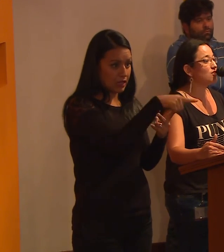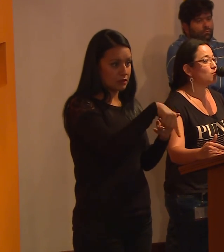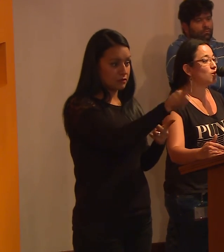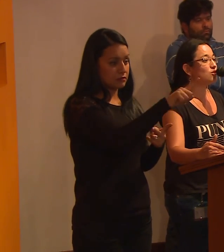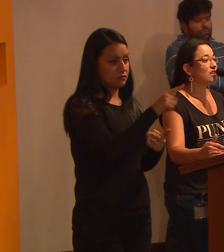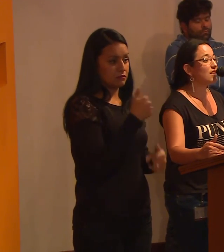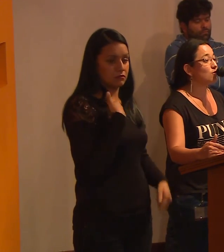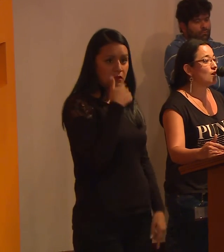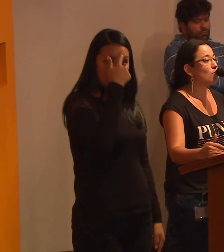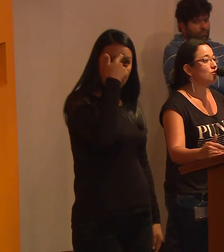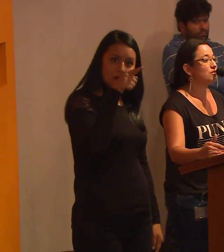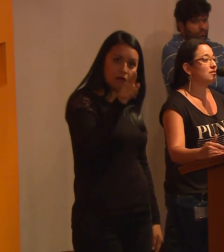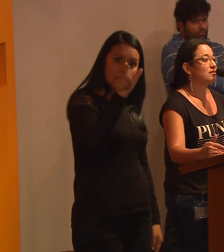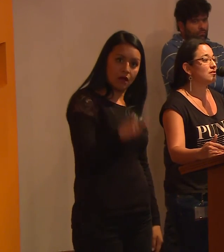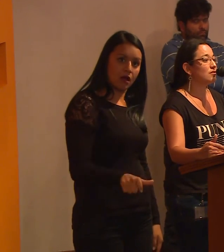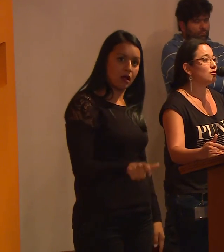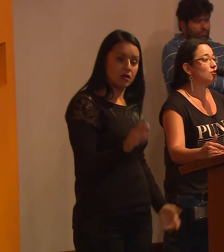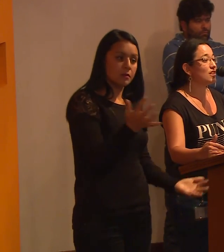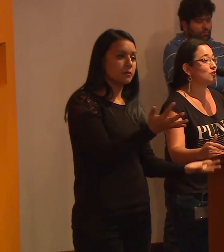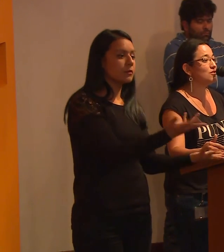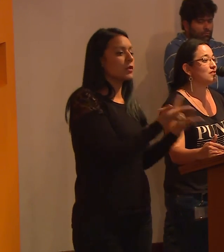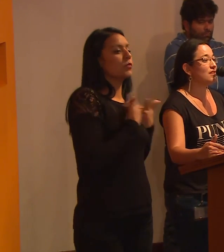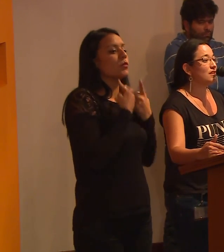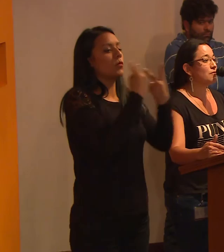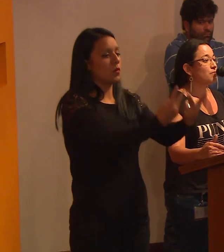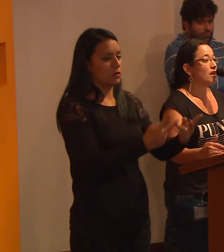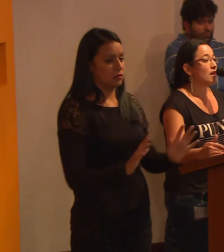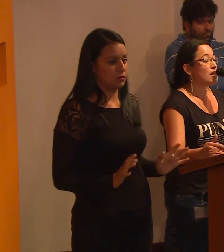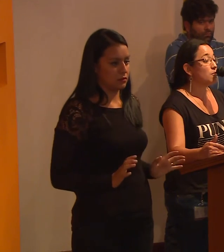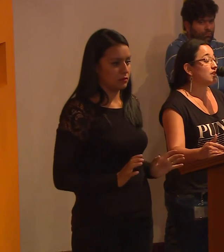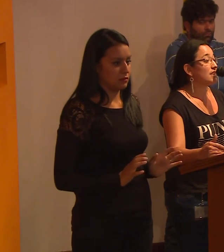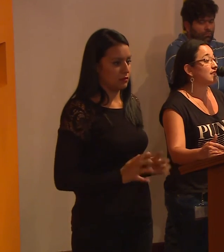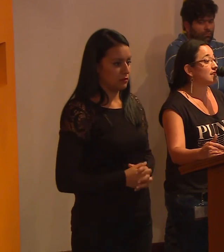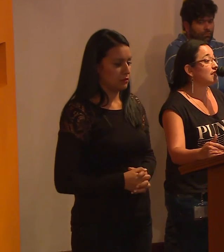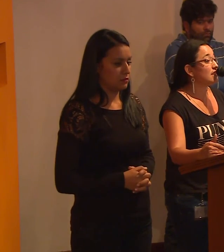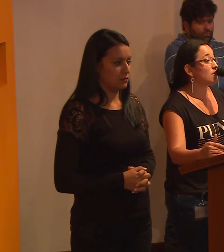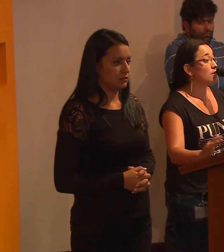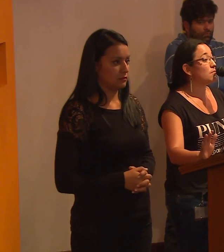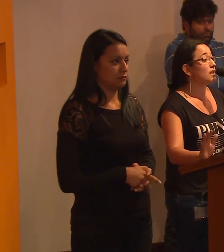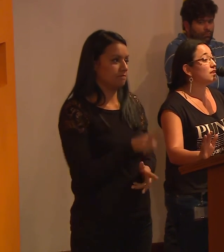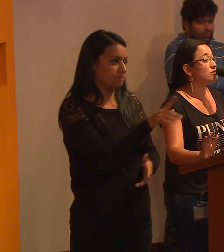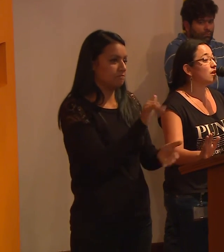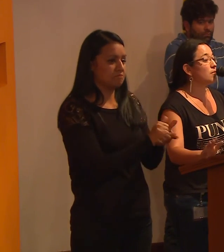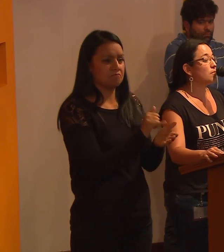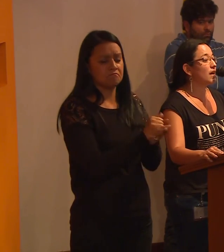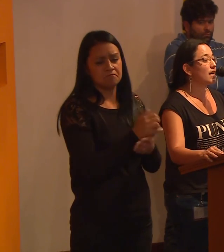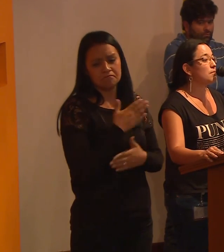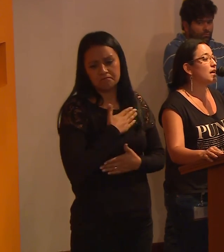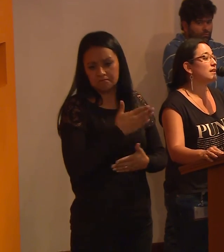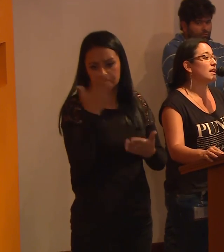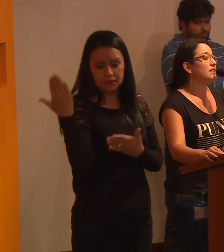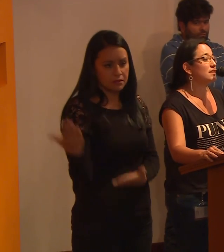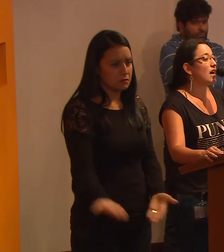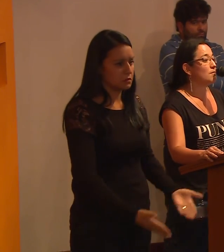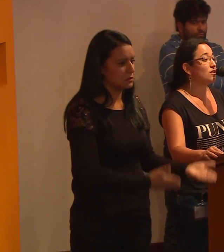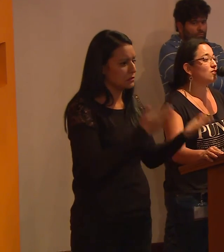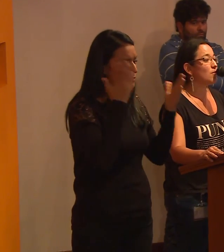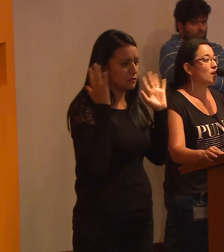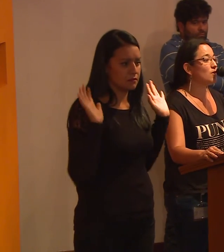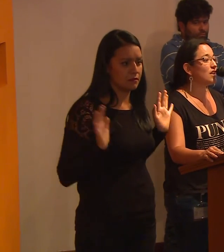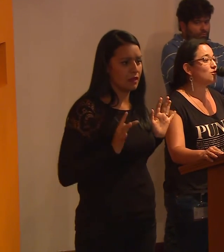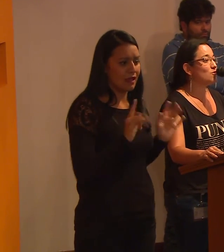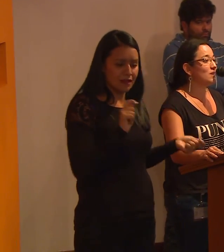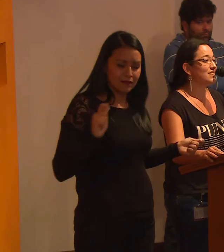asumen que yo puedo tener una voz con ellos. Y pues en ese sentido, bienvenidos también para que mientras al